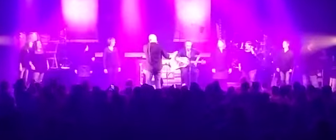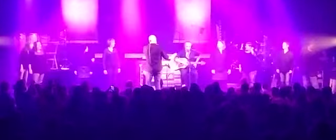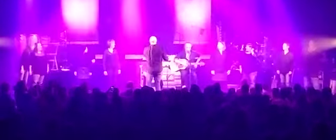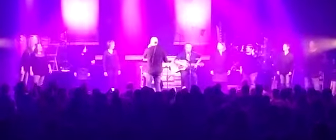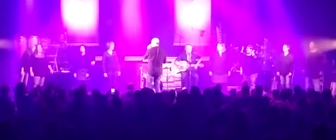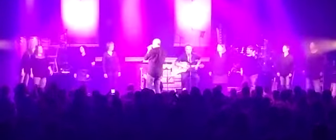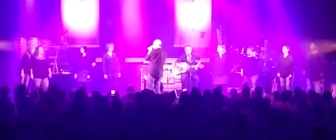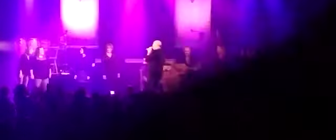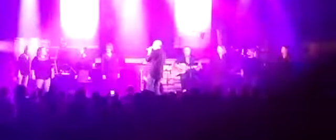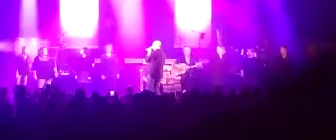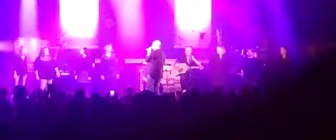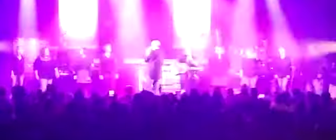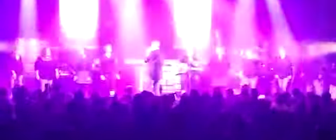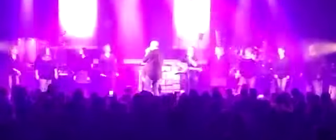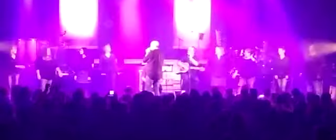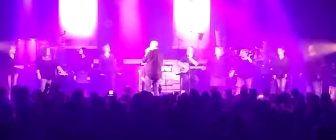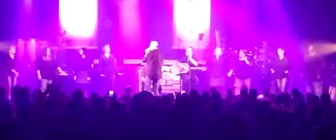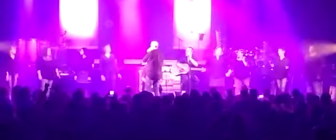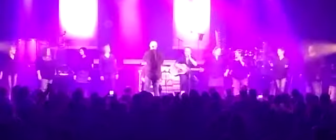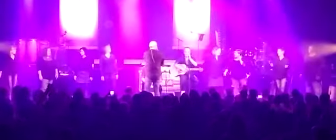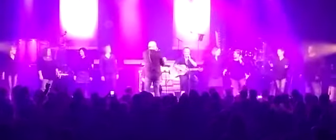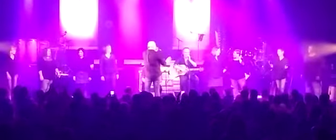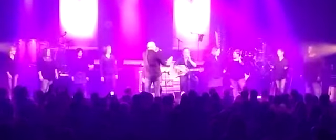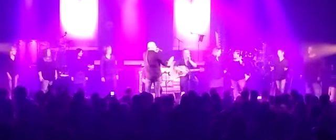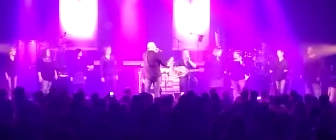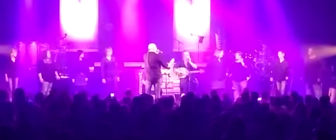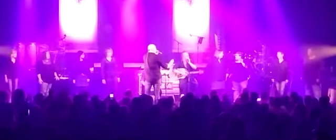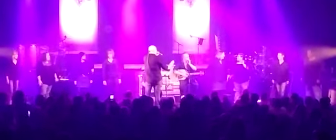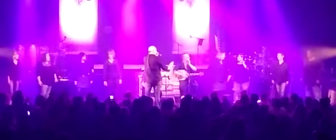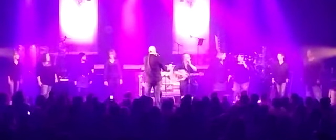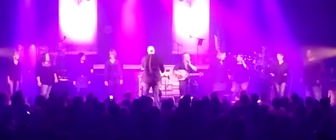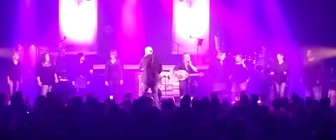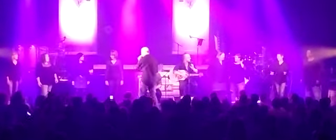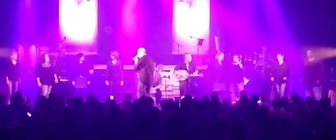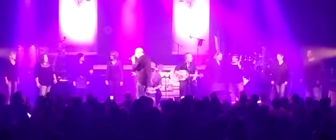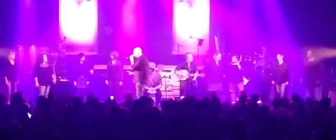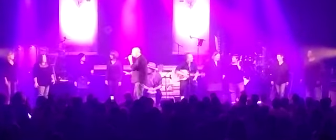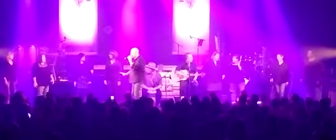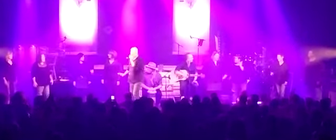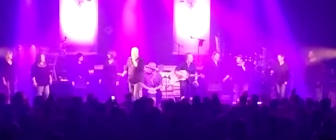Au niveau de la pression, comment ça va? Ça va? Au niveau de la pression, ça va, ça va?